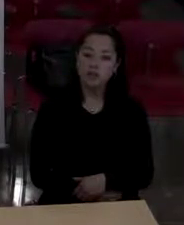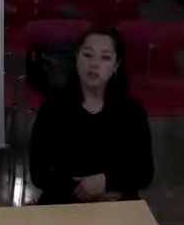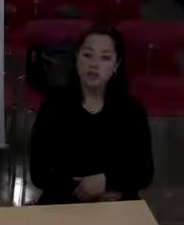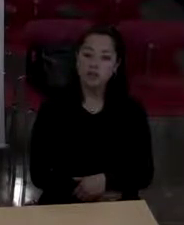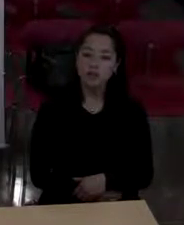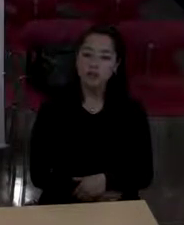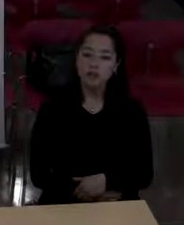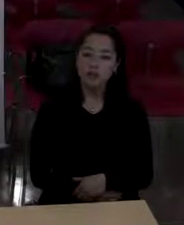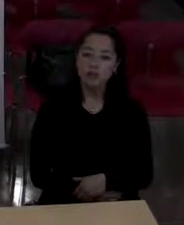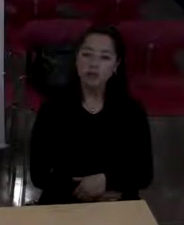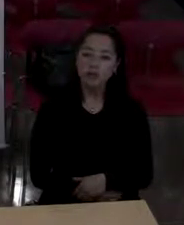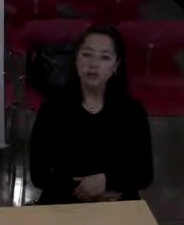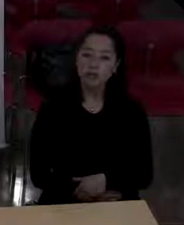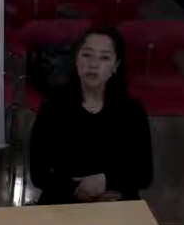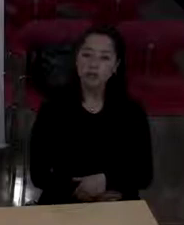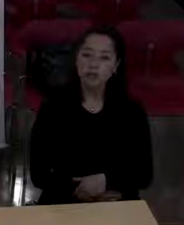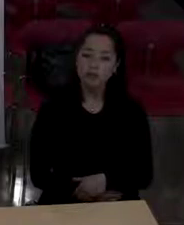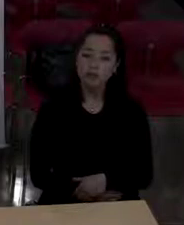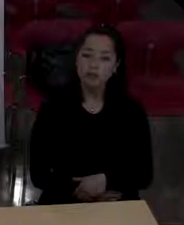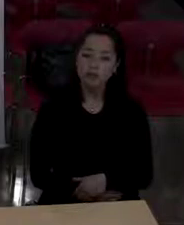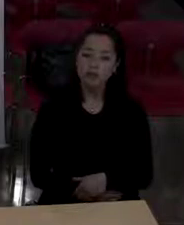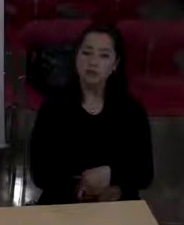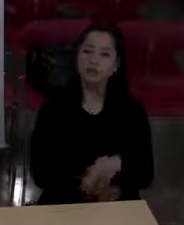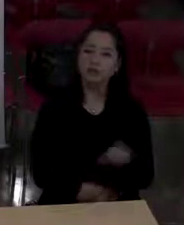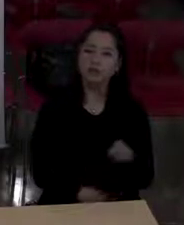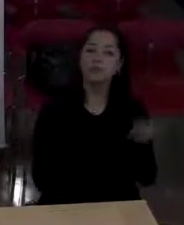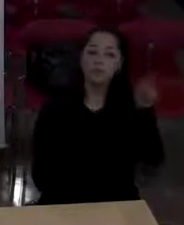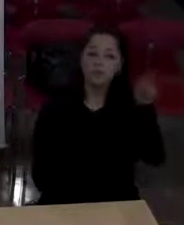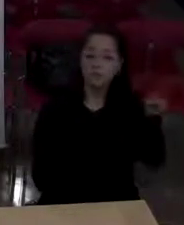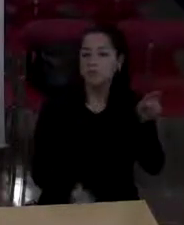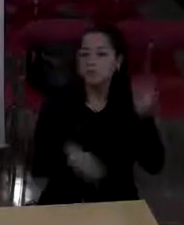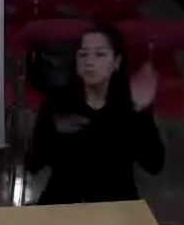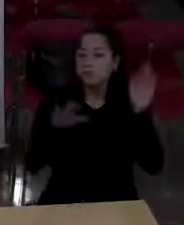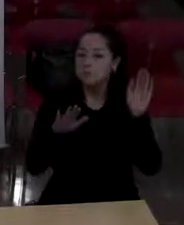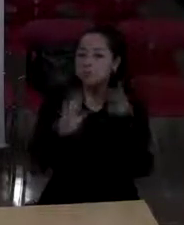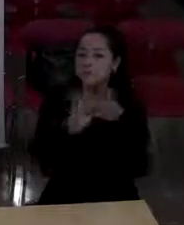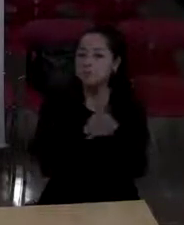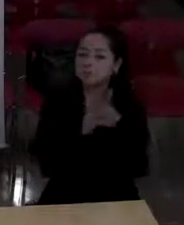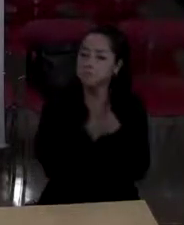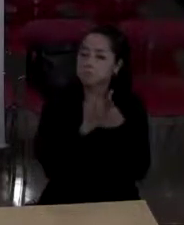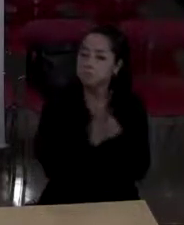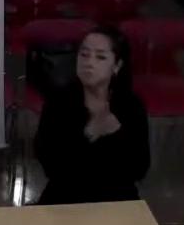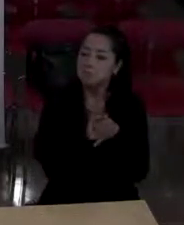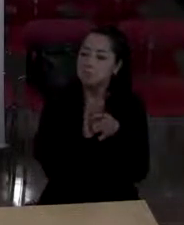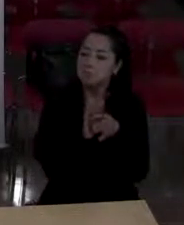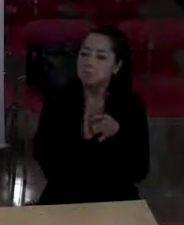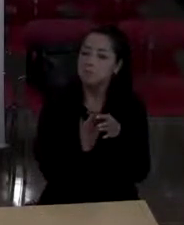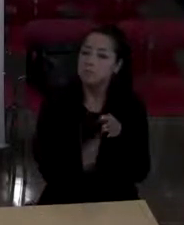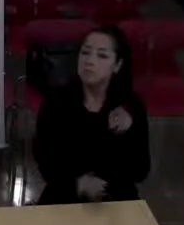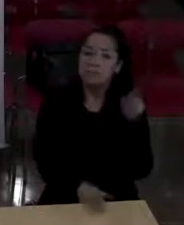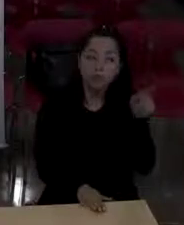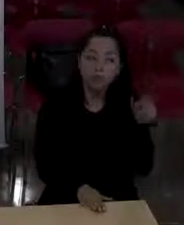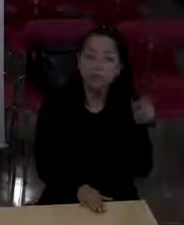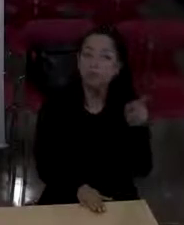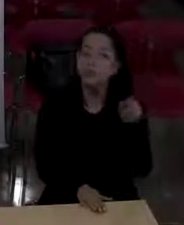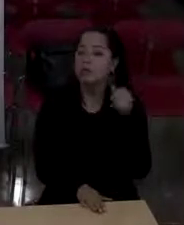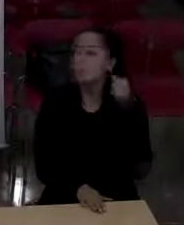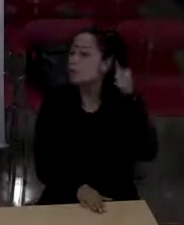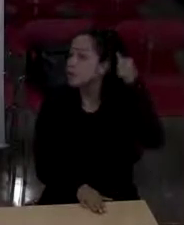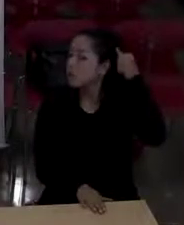Aquí vemos, no sabemos bien a fondo de la historia, pero se le debió colocar el implante coclear y al mes, que es lo recomendable, se le hace